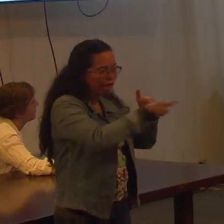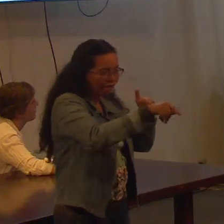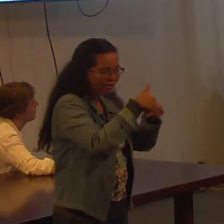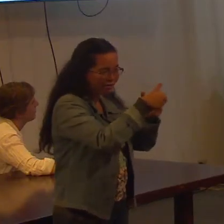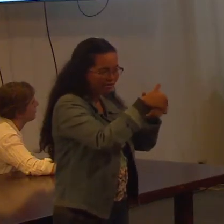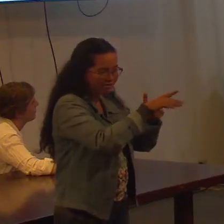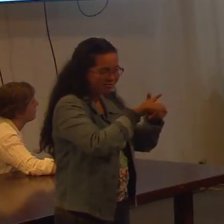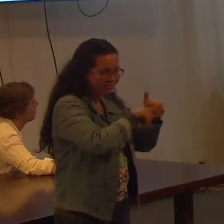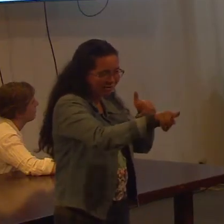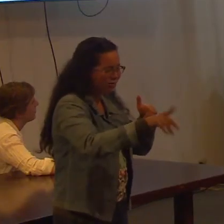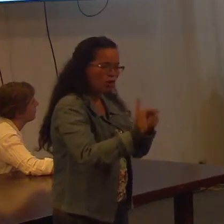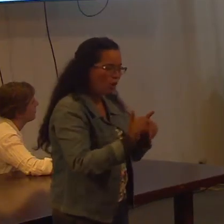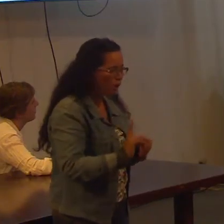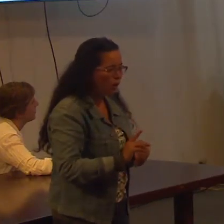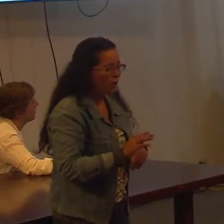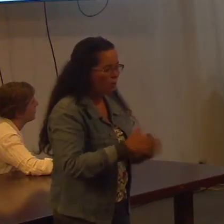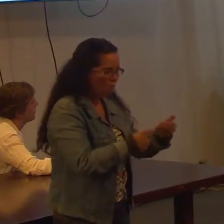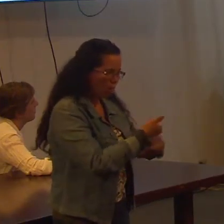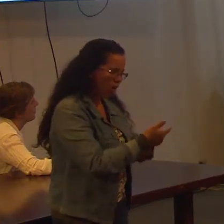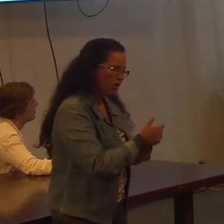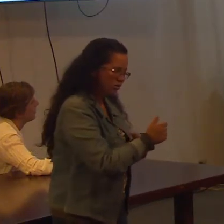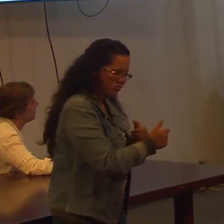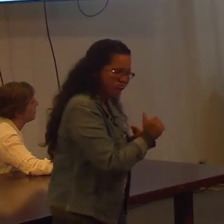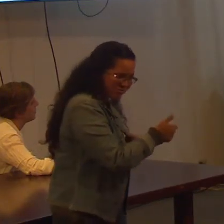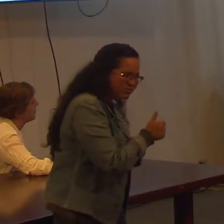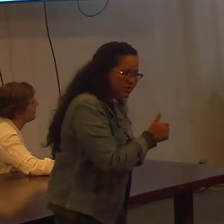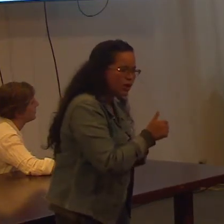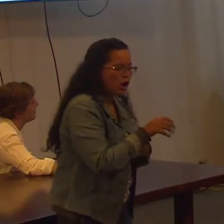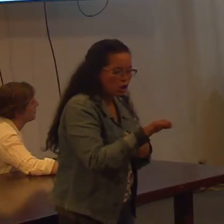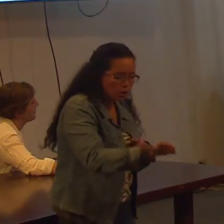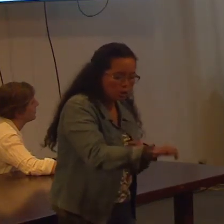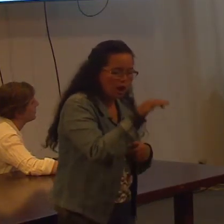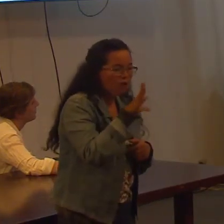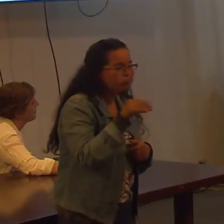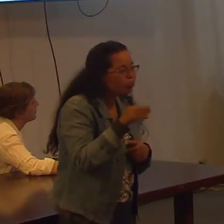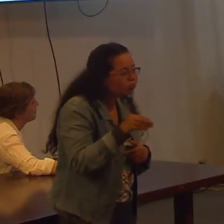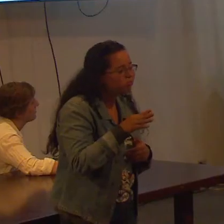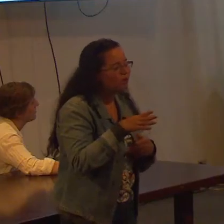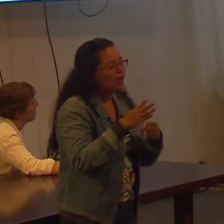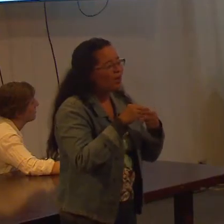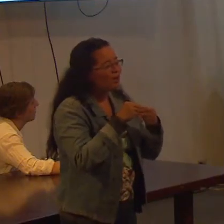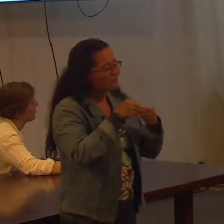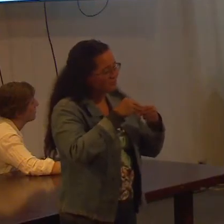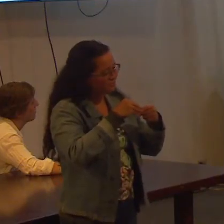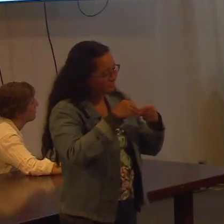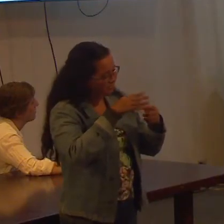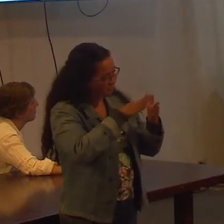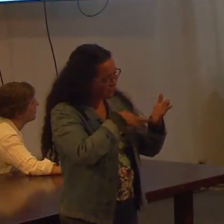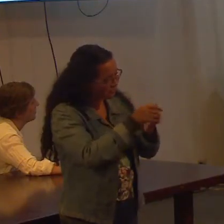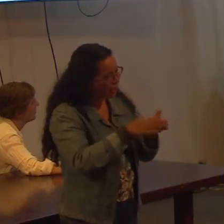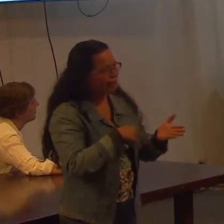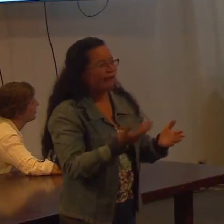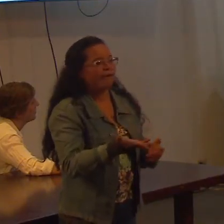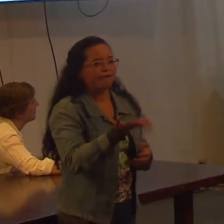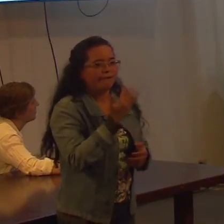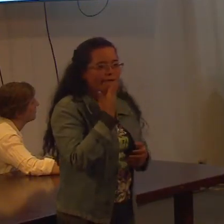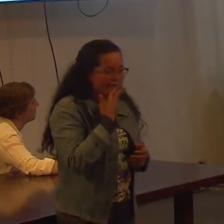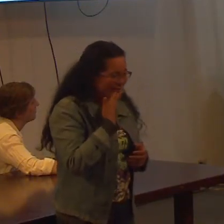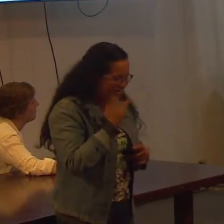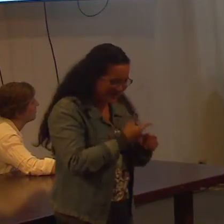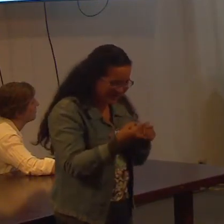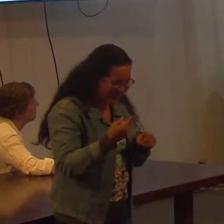cada uno empezara a coger ya sea los pinceles, la espuma, diferentes colores en témperas. Habían unos que no